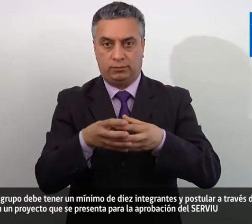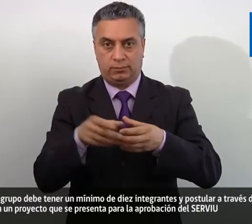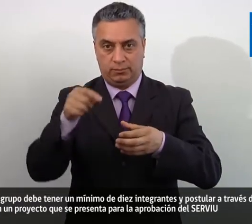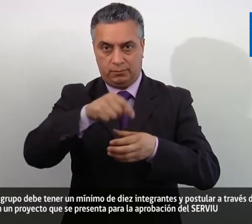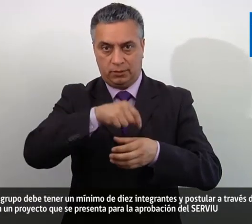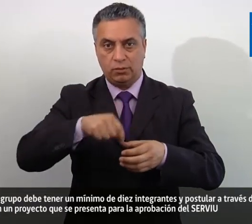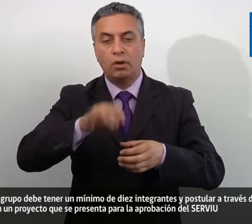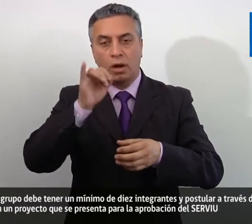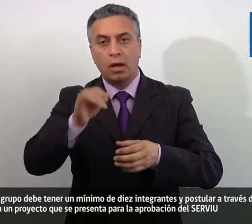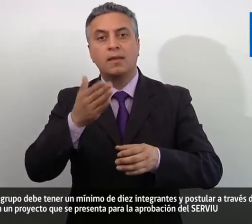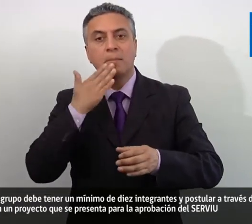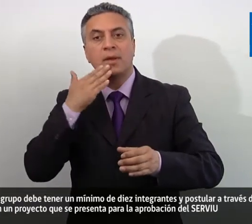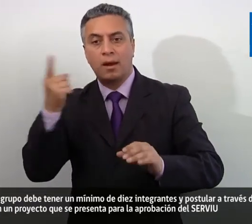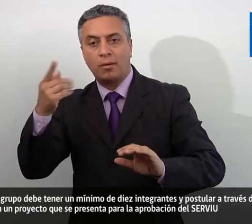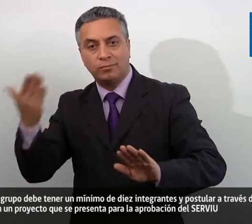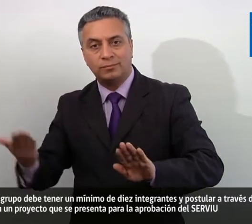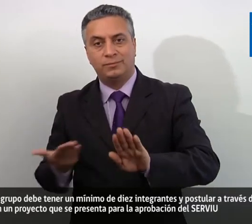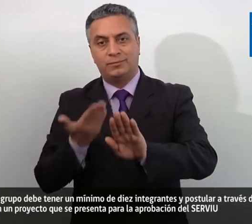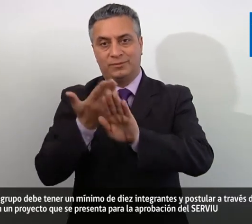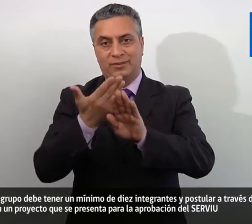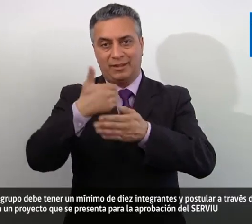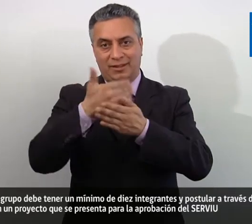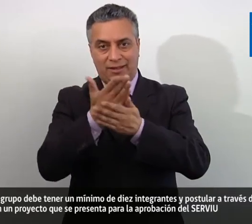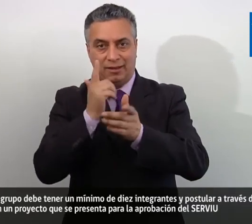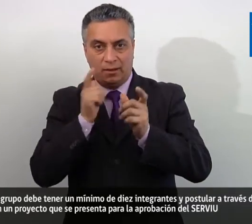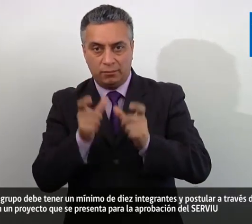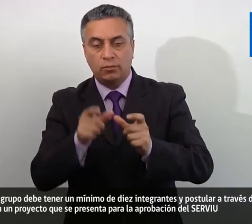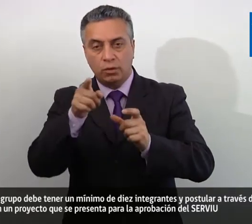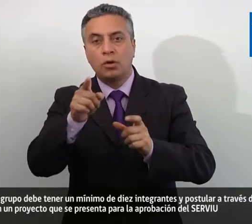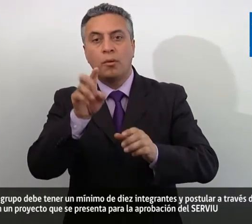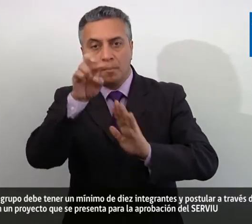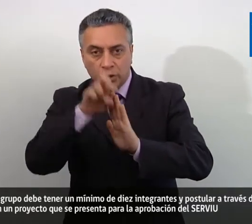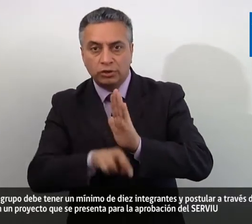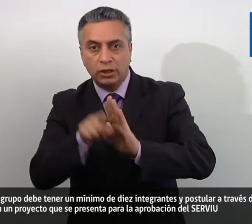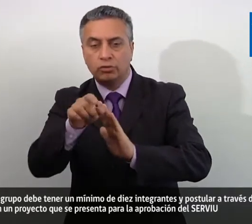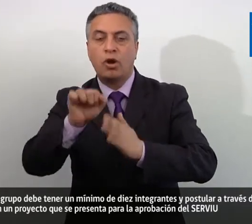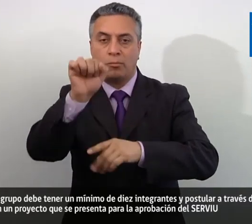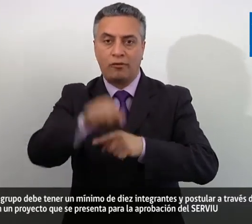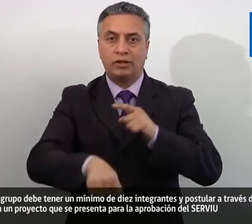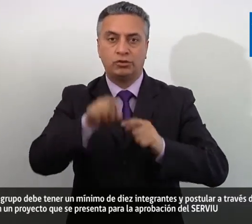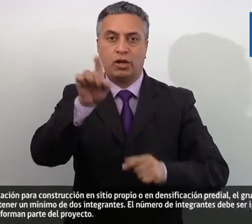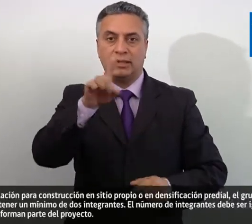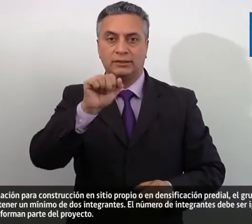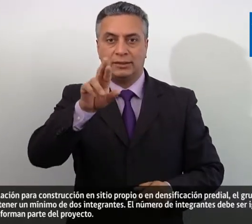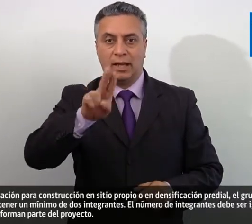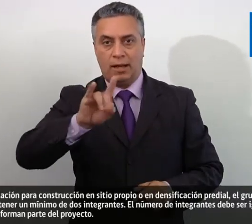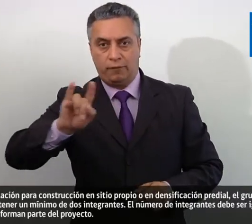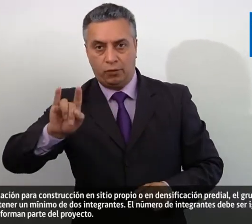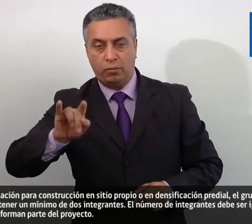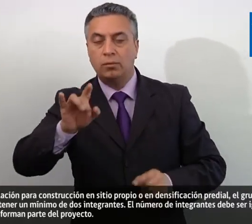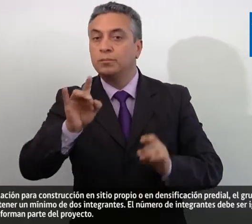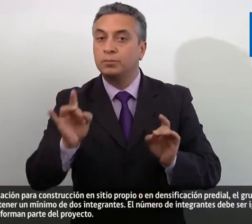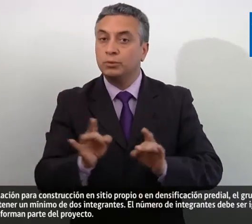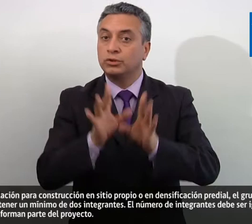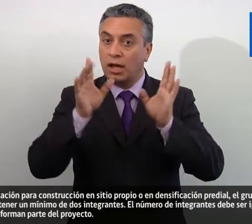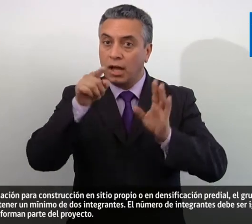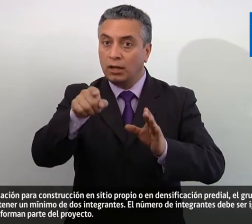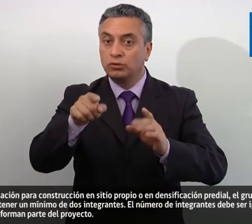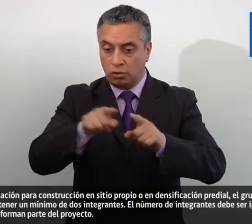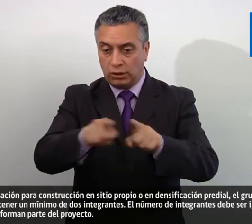entidad patrocinante con un proyecto que se presenta para la aprobación del Serviu. En caso de postulación para construcción en sitio propio o